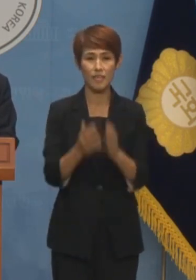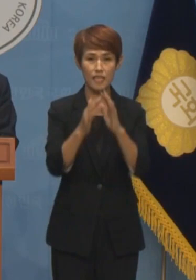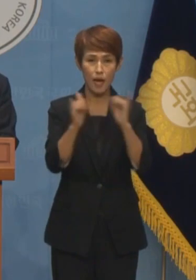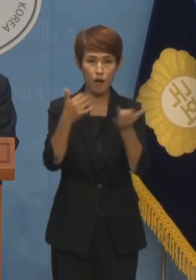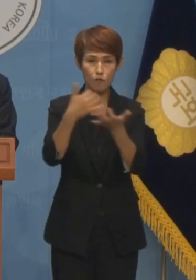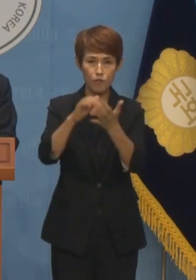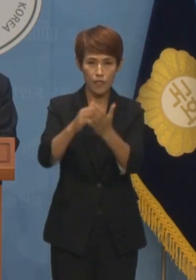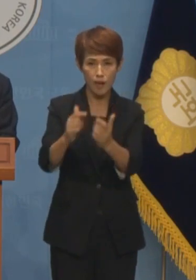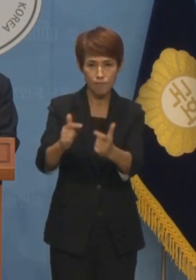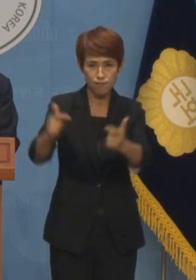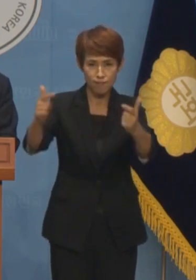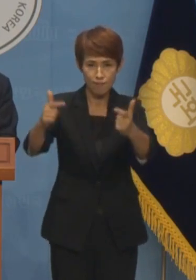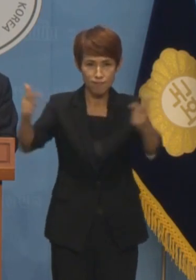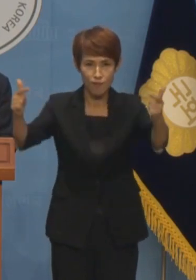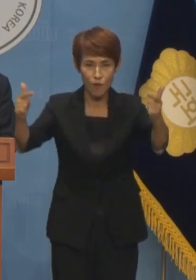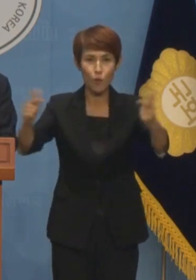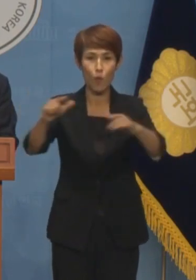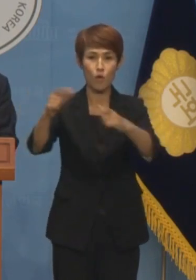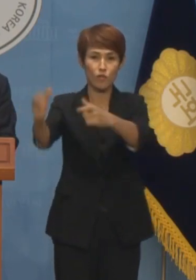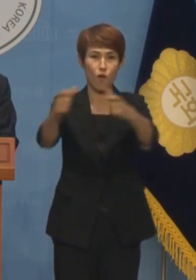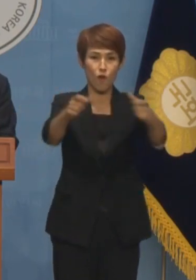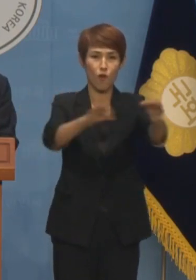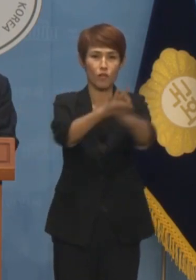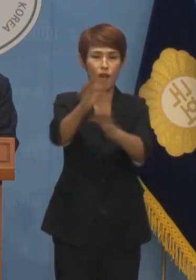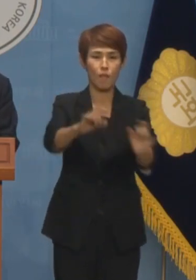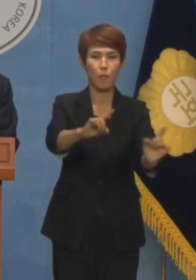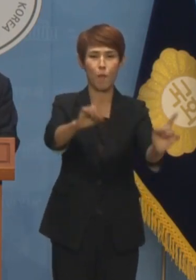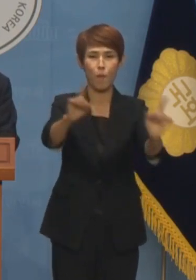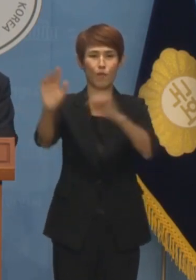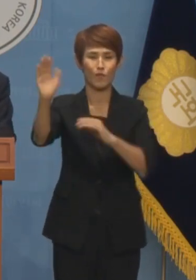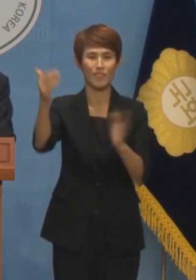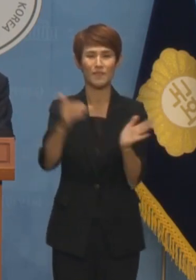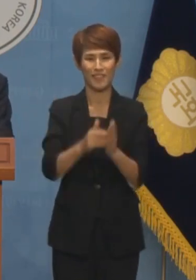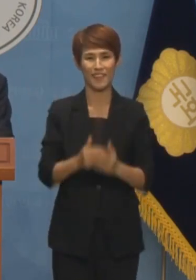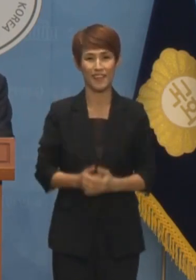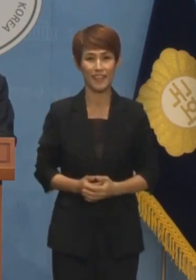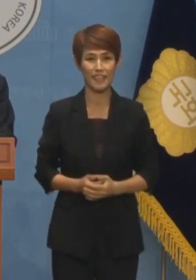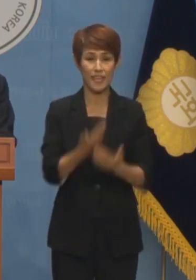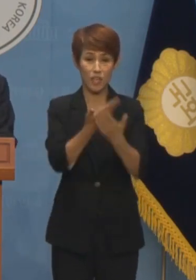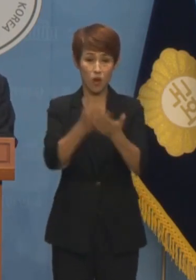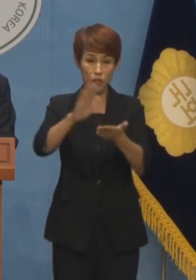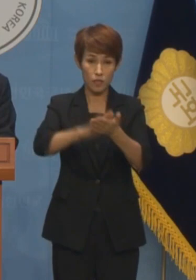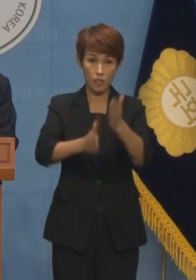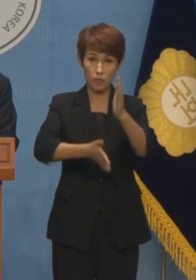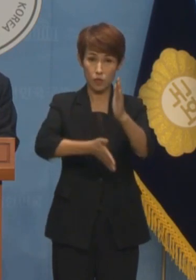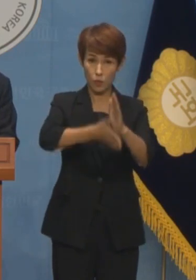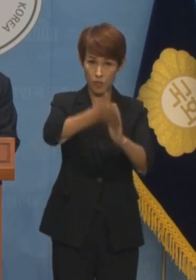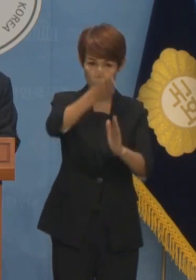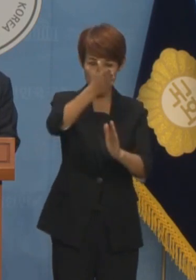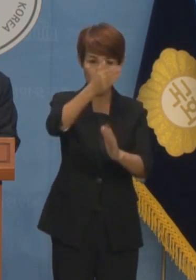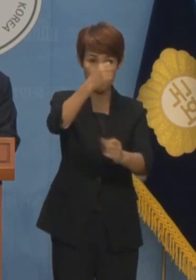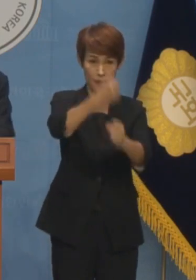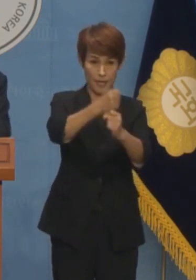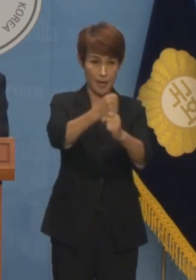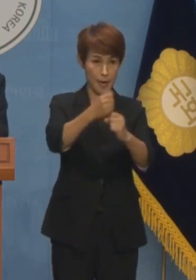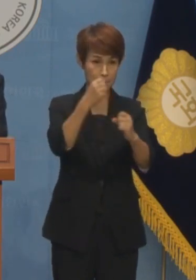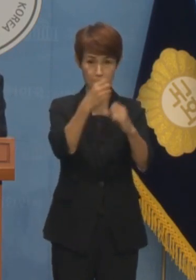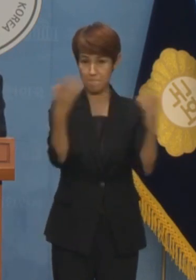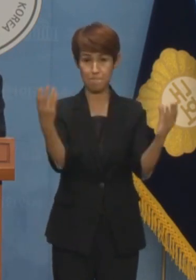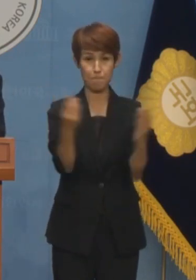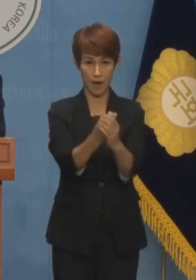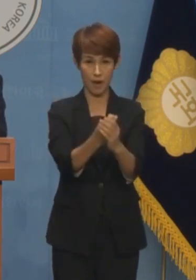경제 활성화로 지역 경제가 살아났습니다. 이제 혁신도시 조성이 끝났기